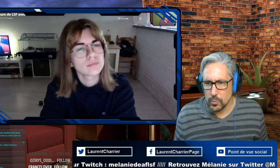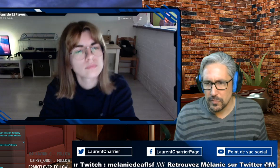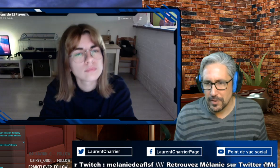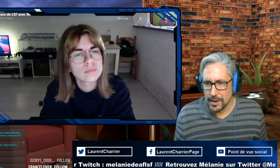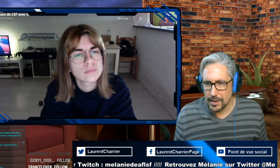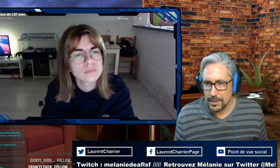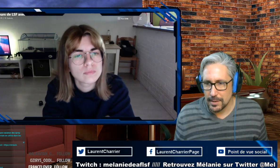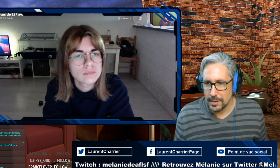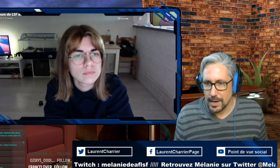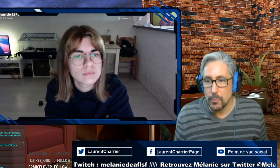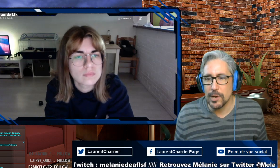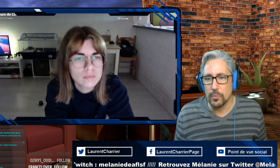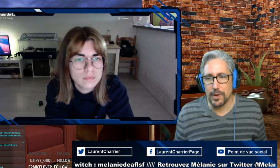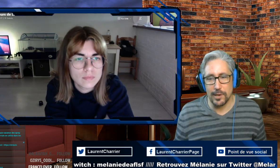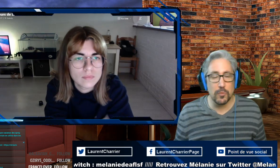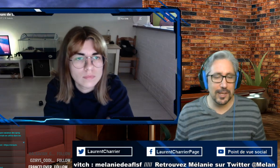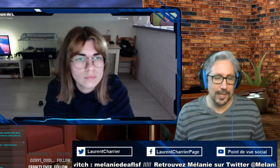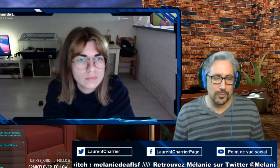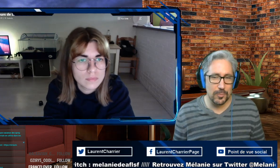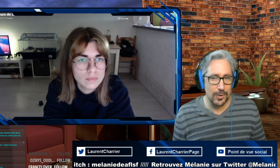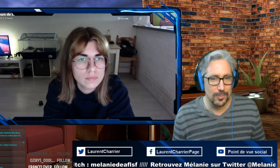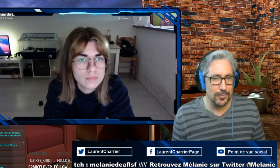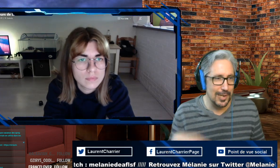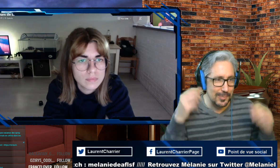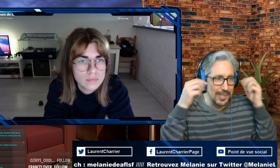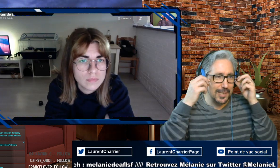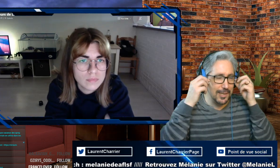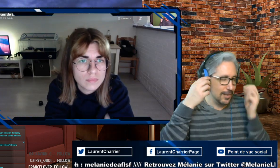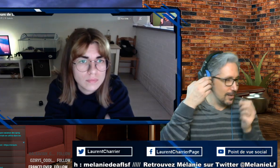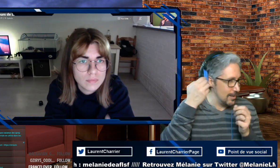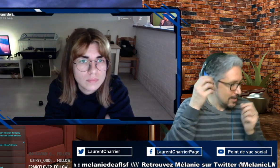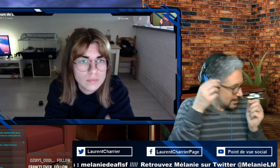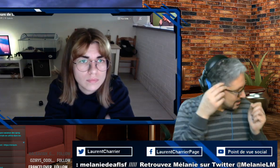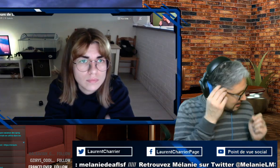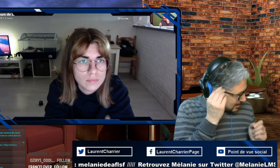Les roues flamandes. Ah oui, les roues flaquettes pour ma compagnie. Il explique,